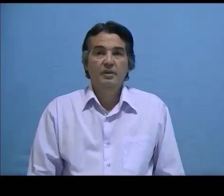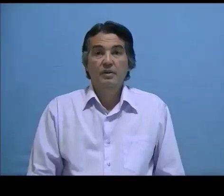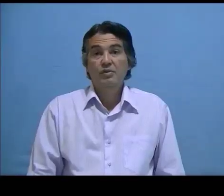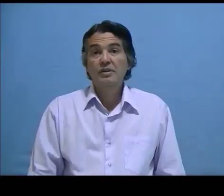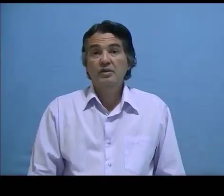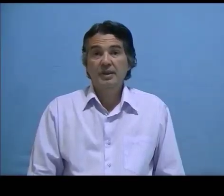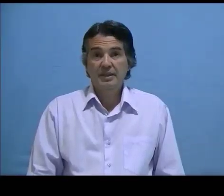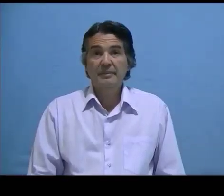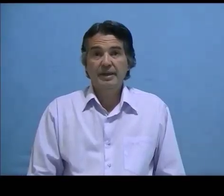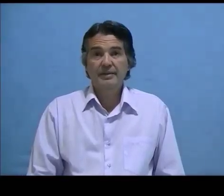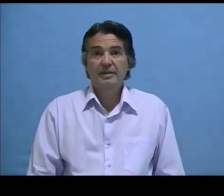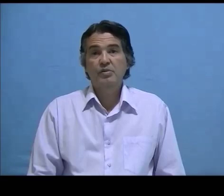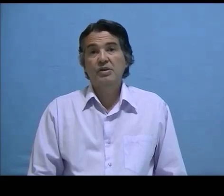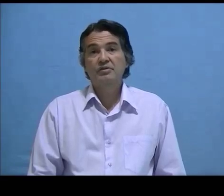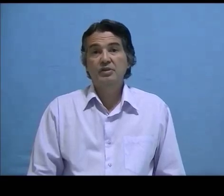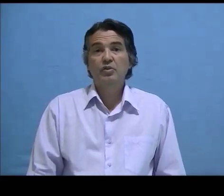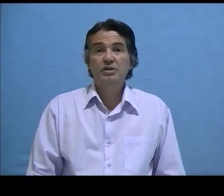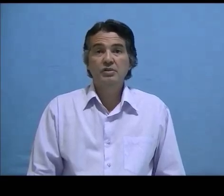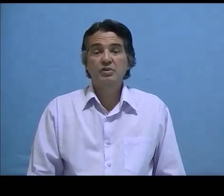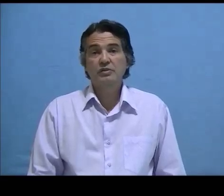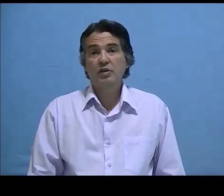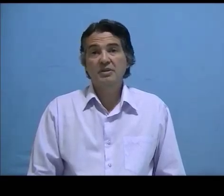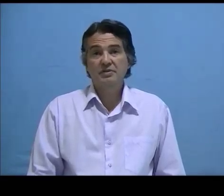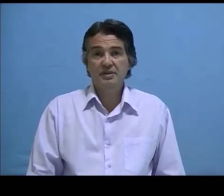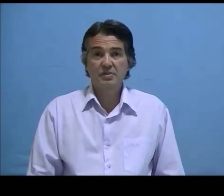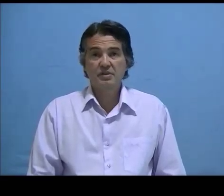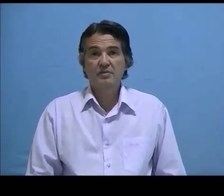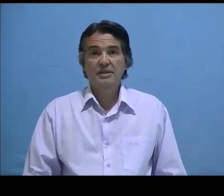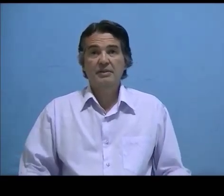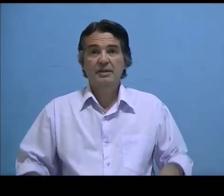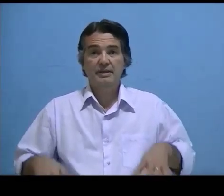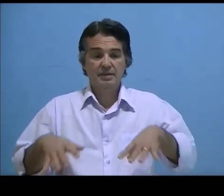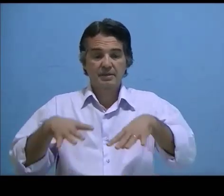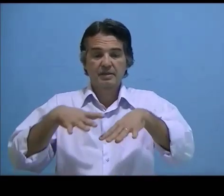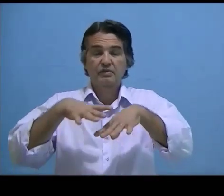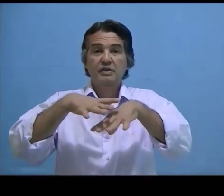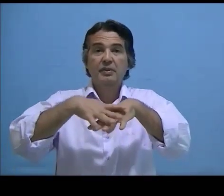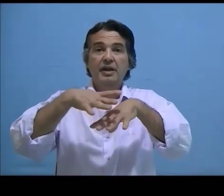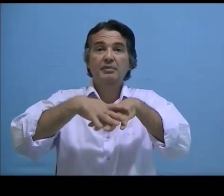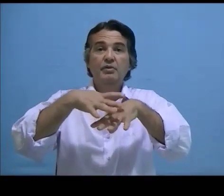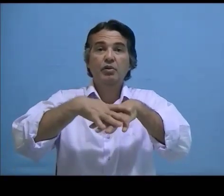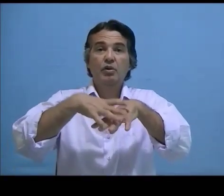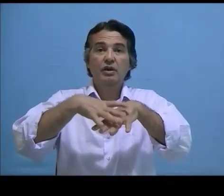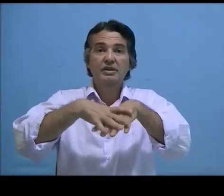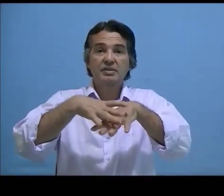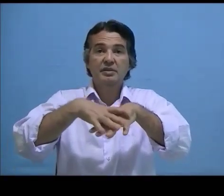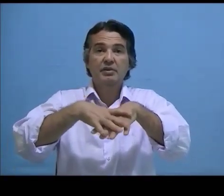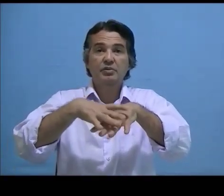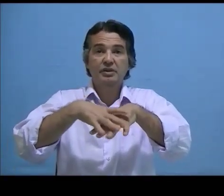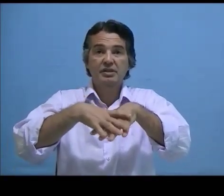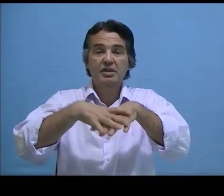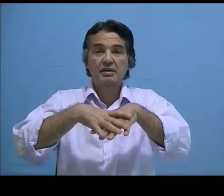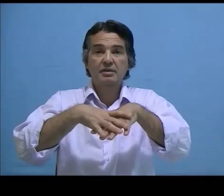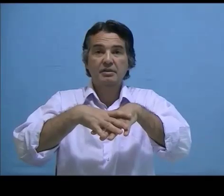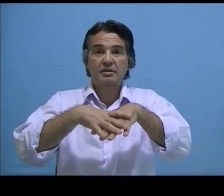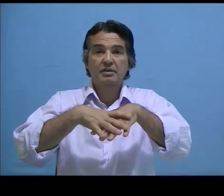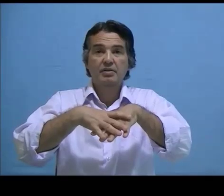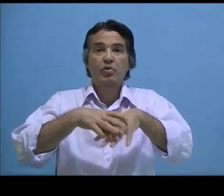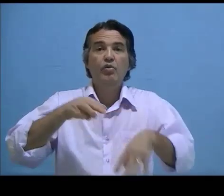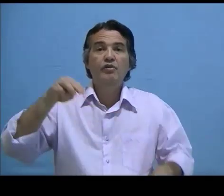O sinal de matemática, eu já vi duas formas de fazer o sinal de matemática. Você pega a mão, coloca em cima da outra assim, ou